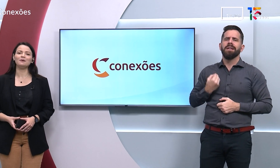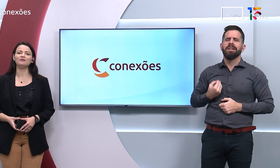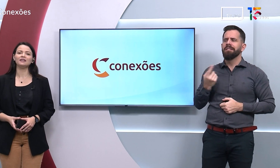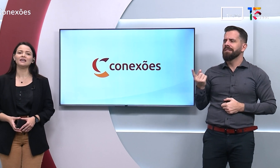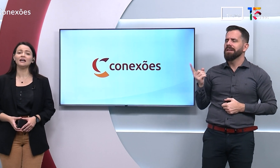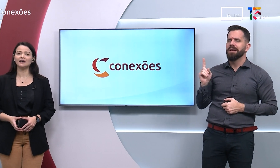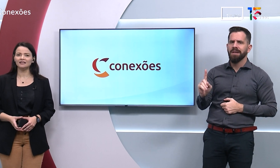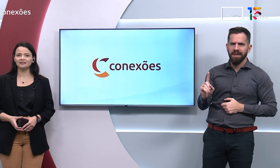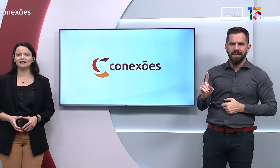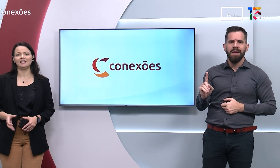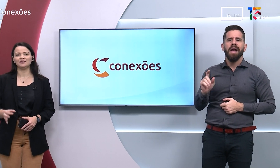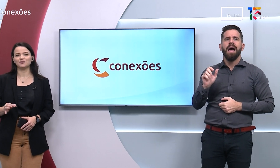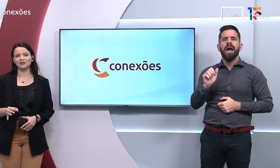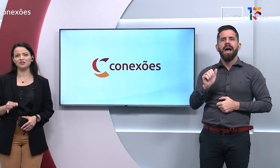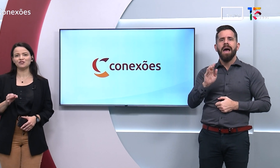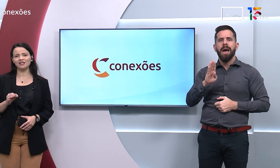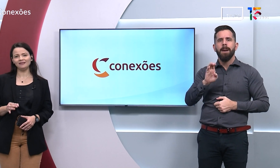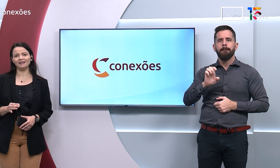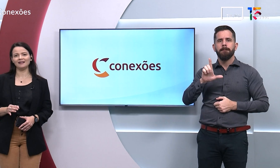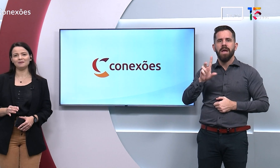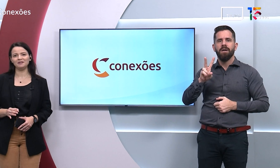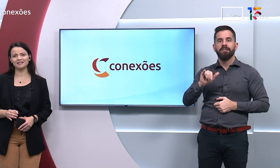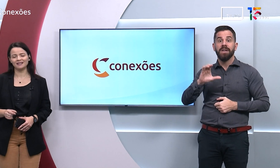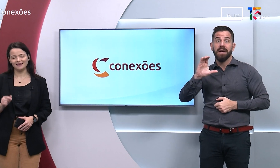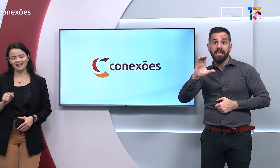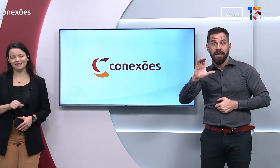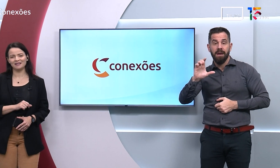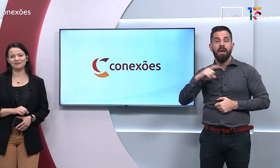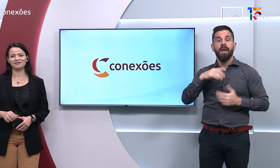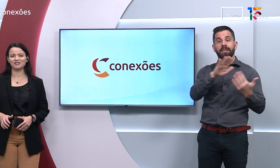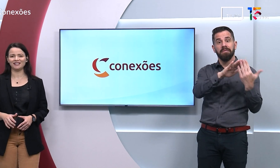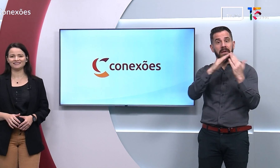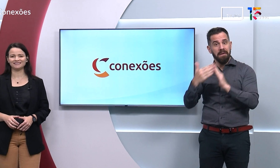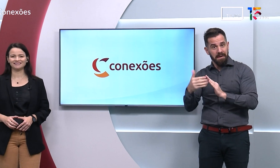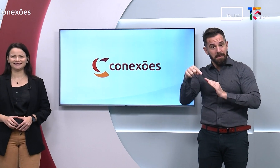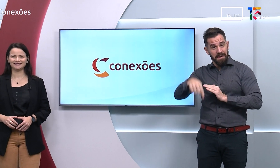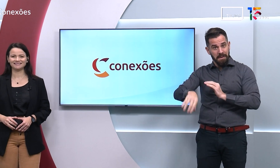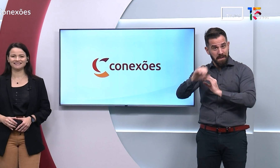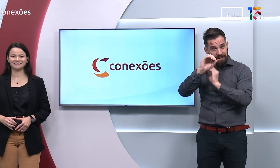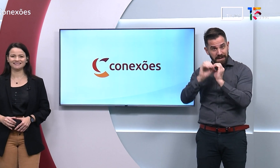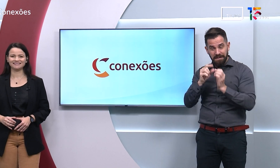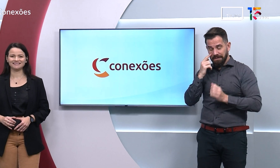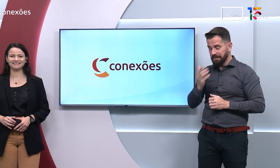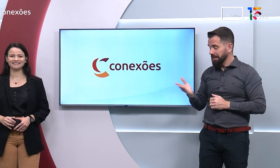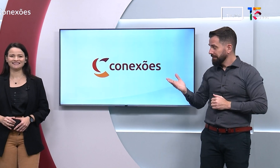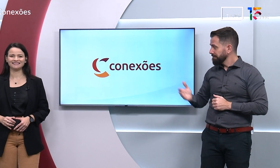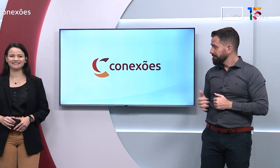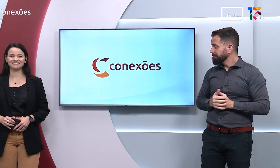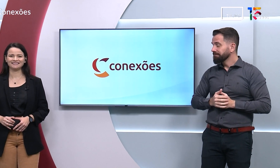dicas é a Belvic Gangan, que é estudante intercambista aqui da UFG.